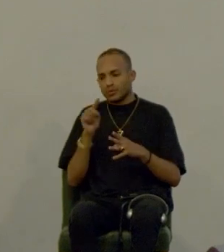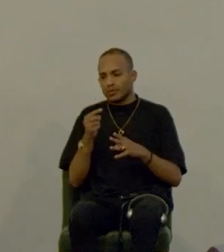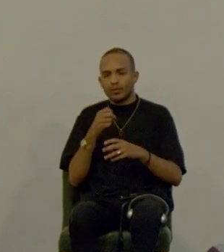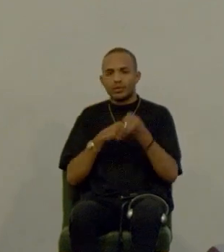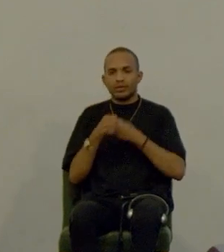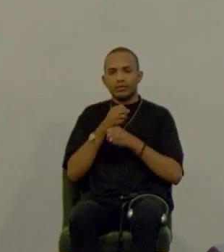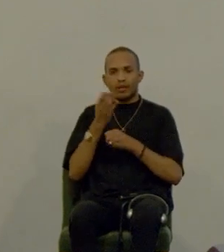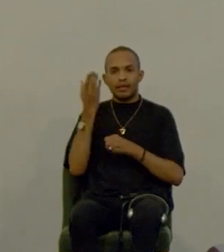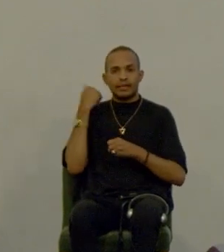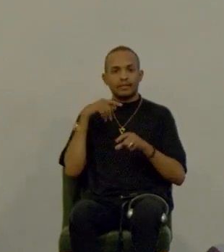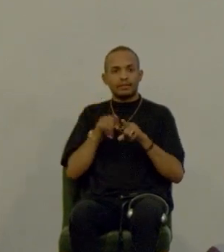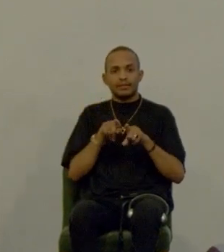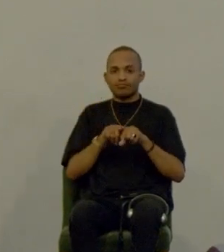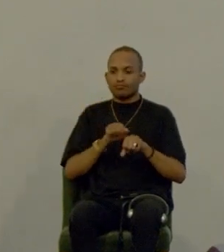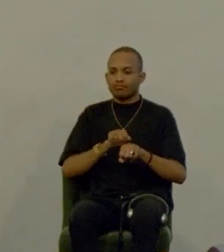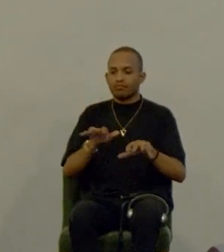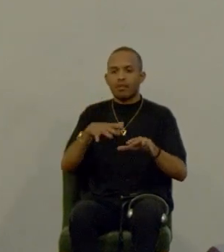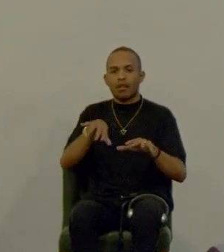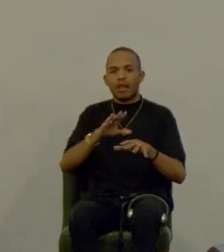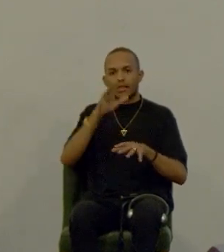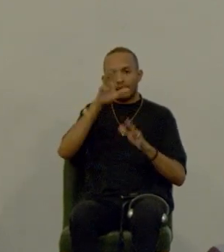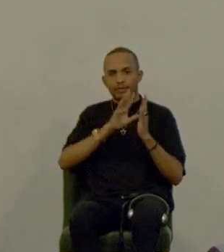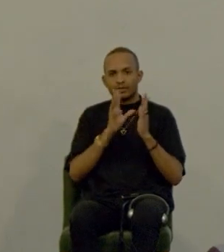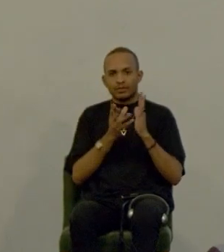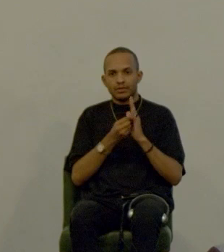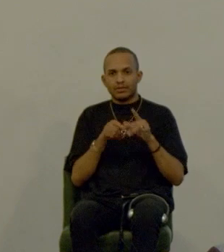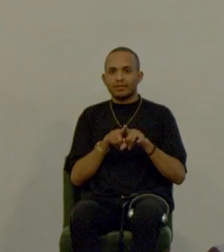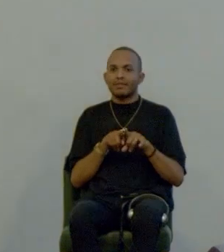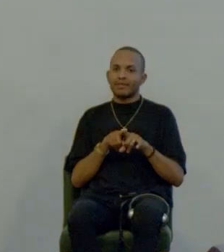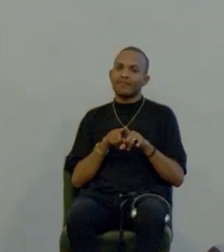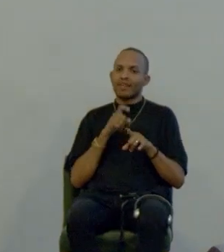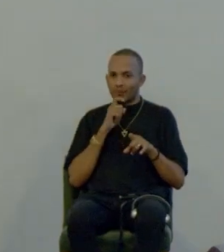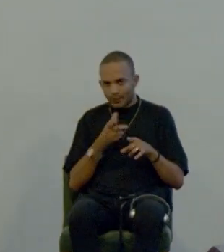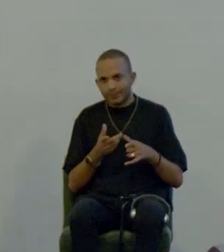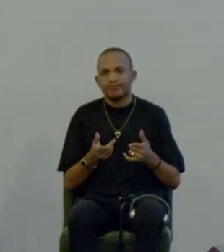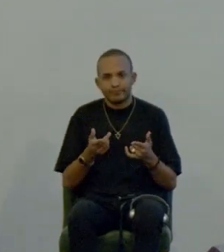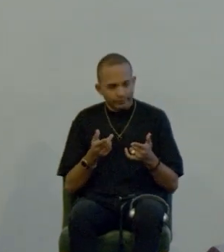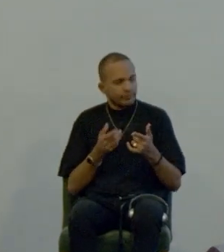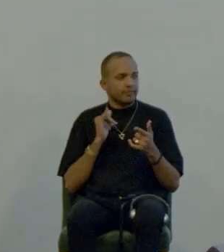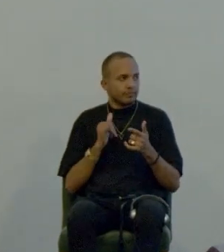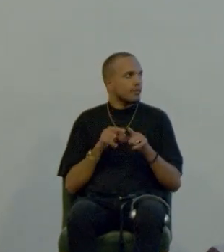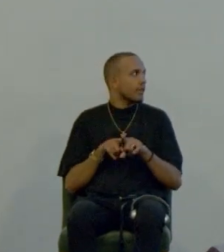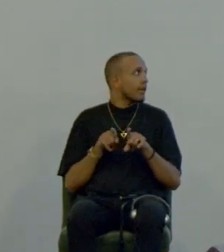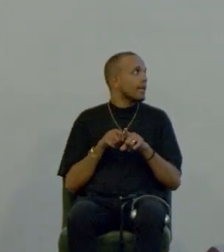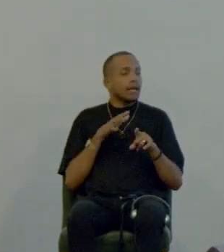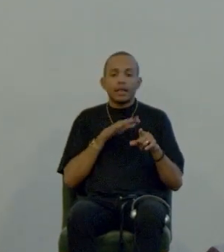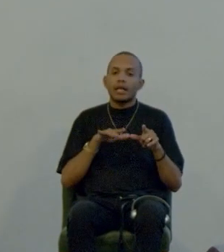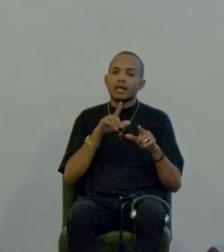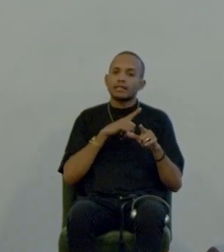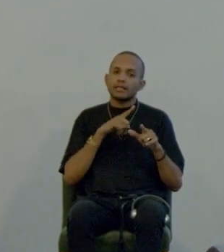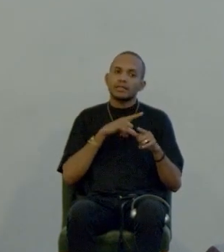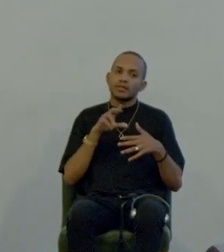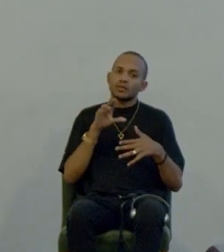anos atrás, eles ficam disseminados por toda a região amazônica. Se vocês olharem para esse mapa aqui, vocês vão ver que eles, né?